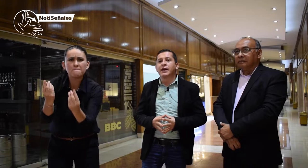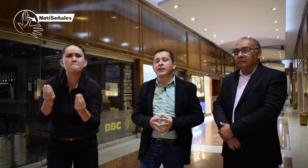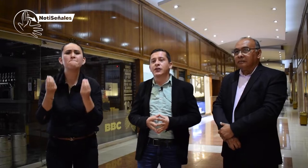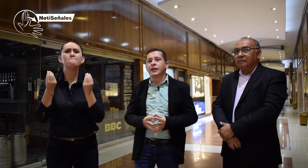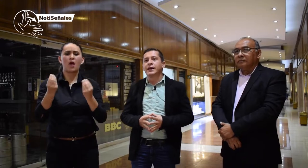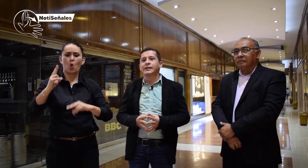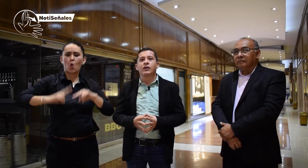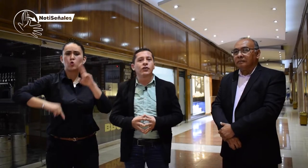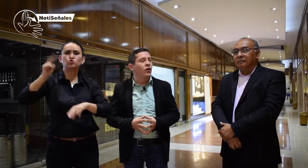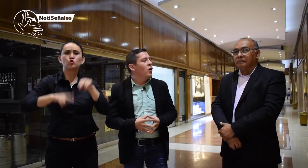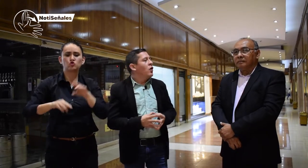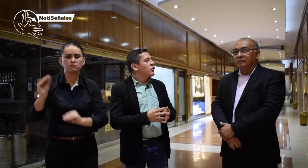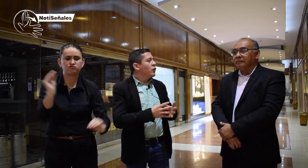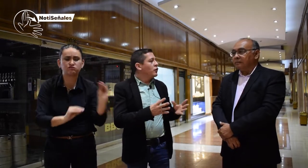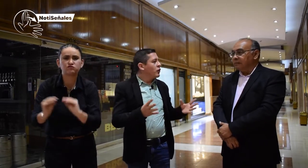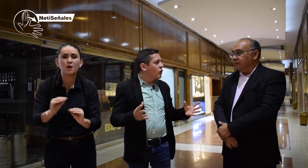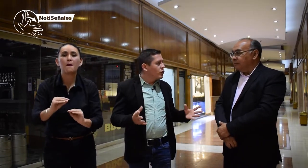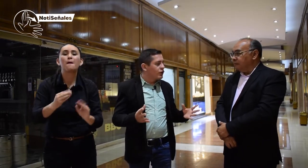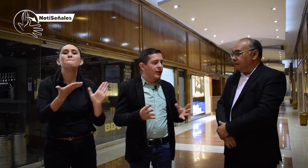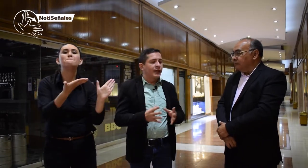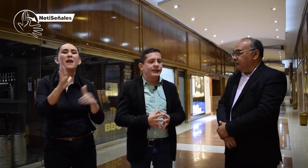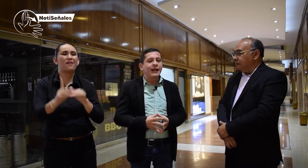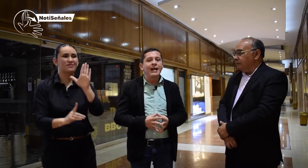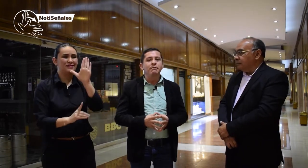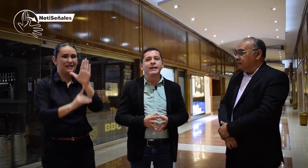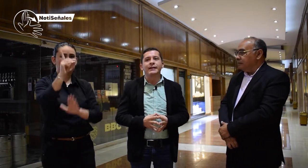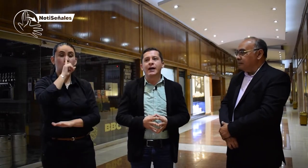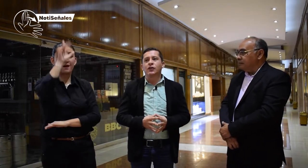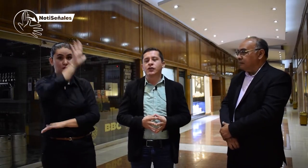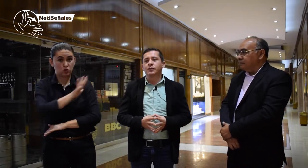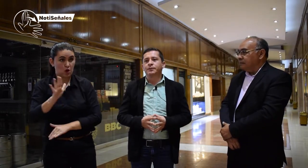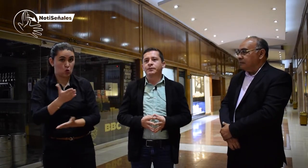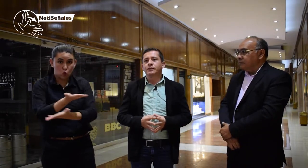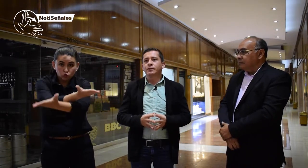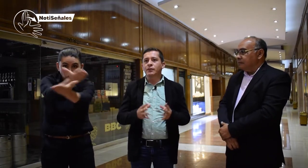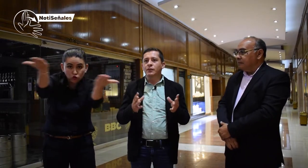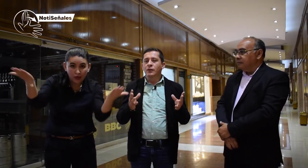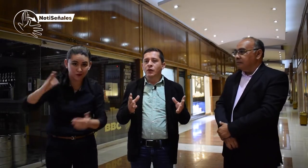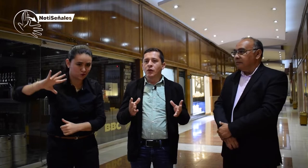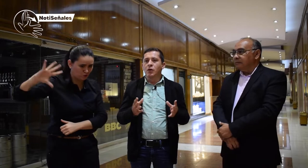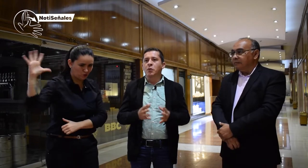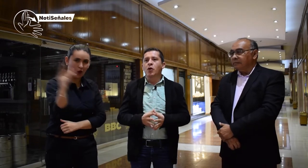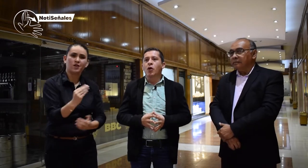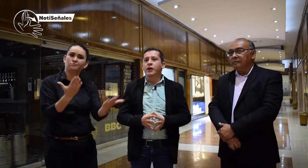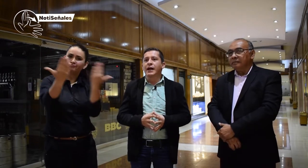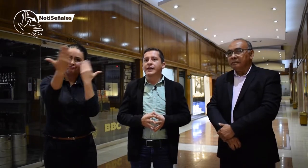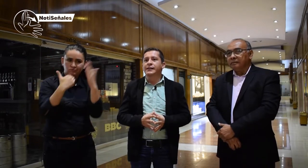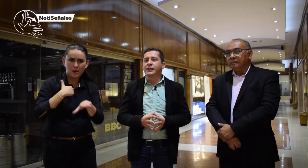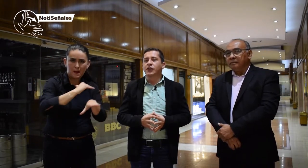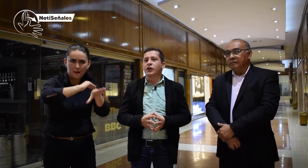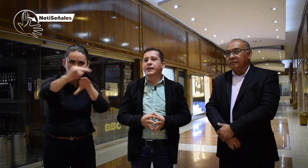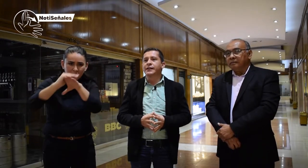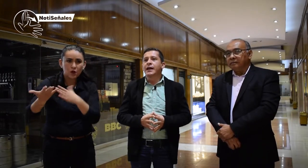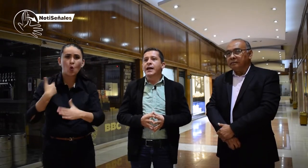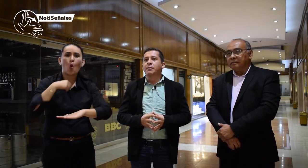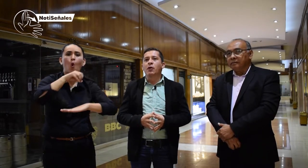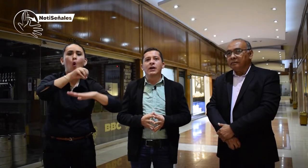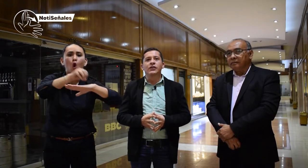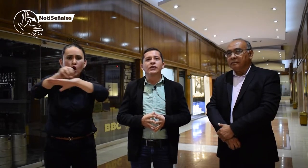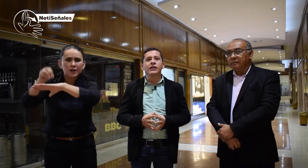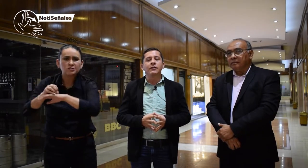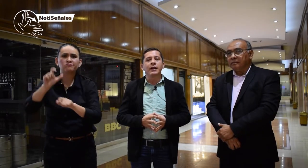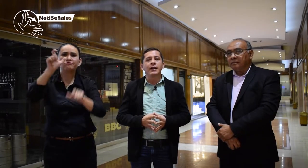construcción del Plan Nacional de Desarrollo, son todos ustedes invitados como organizaciones